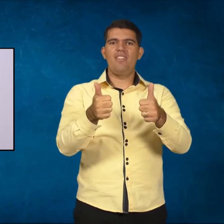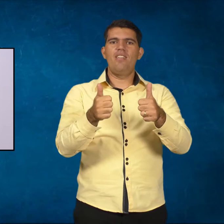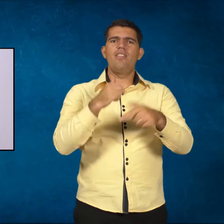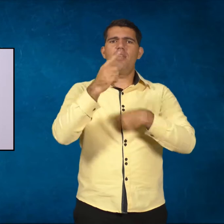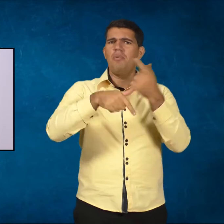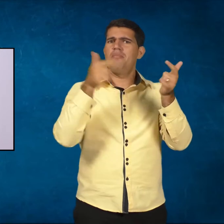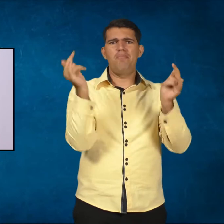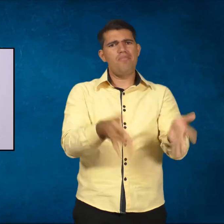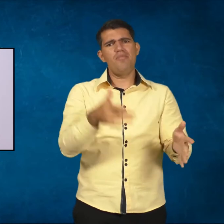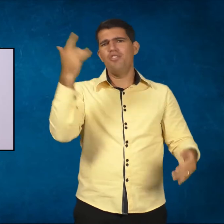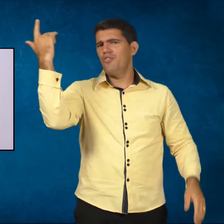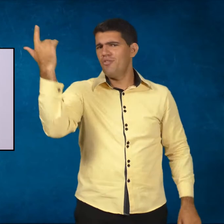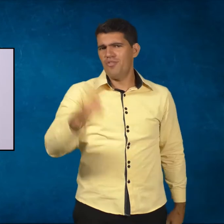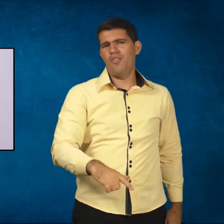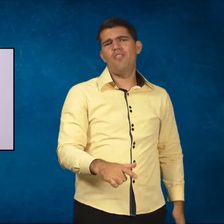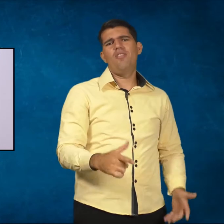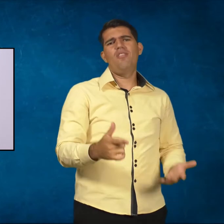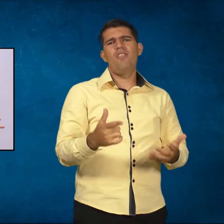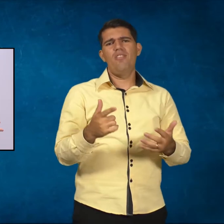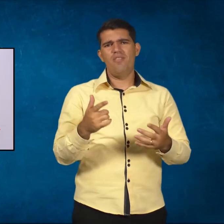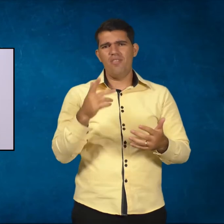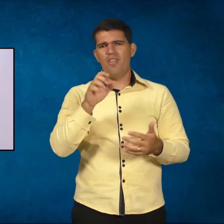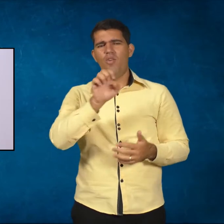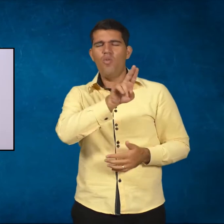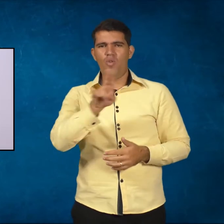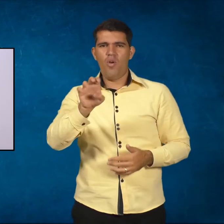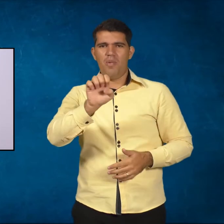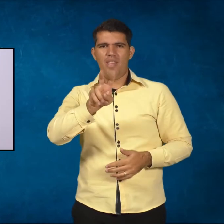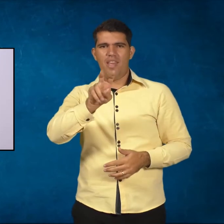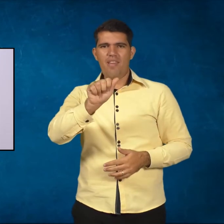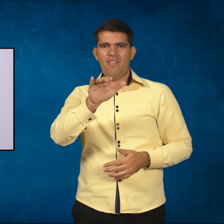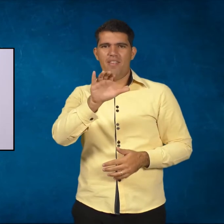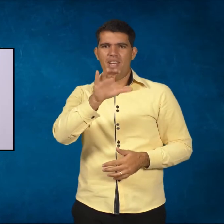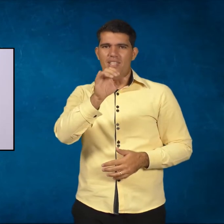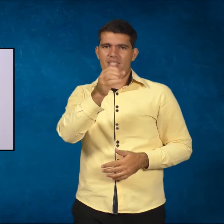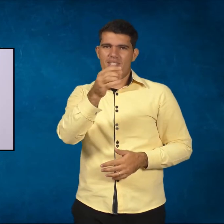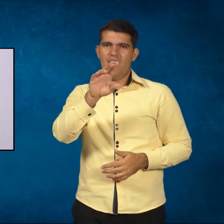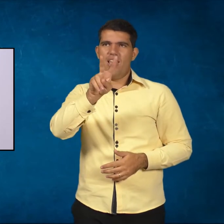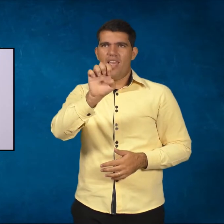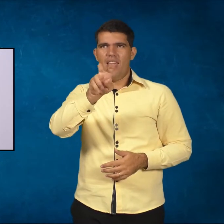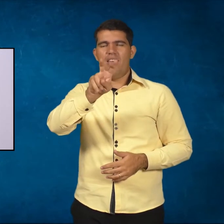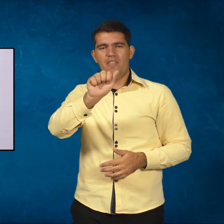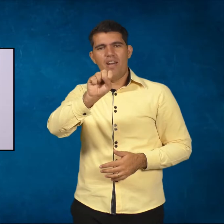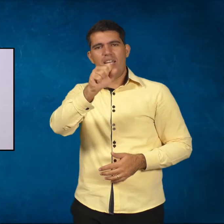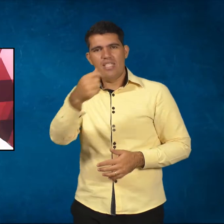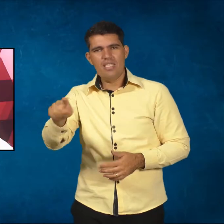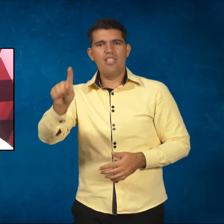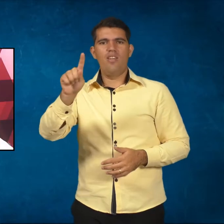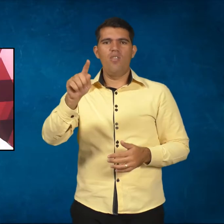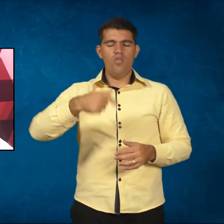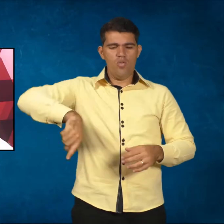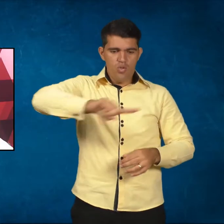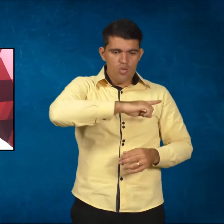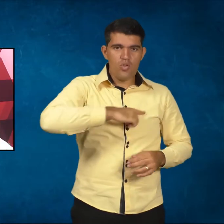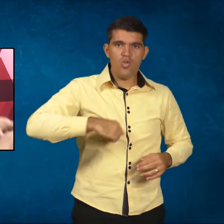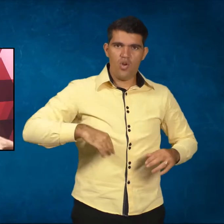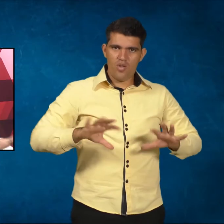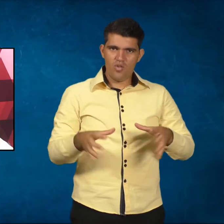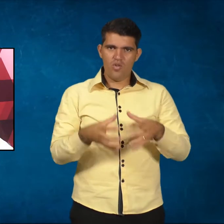ele torna sair aquilo que a gente conhece como evasão que para nós do campo a gente prefere falar em